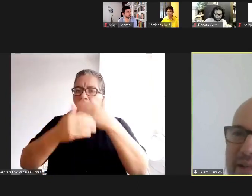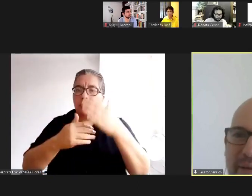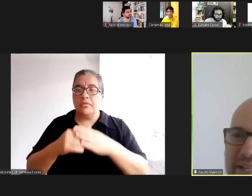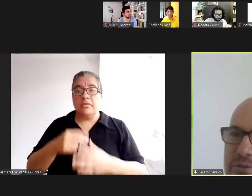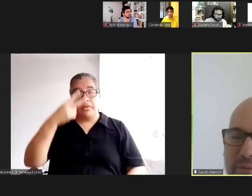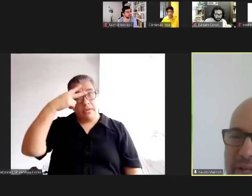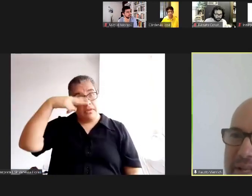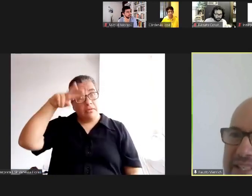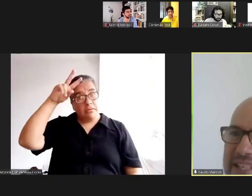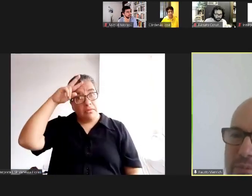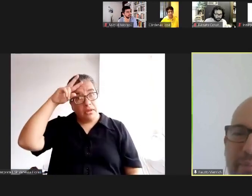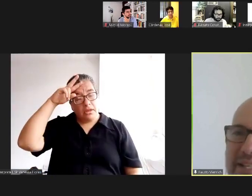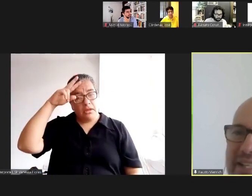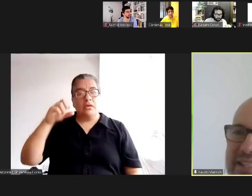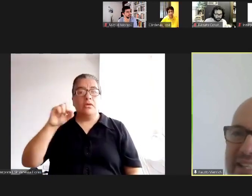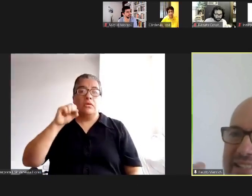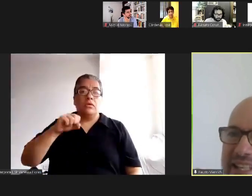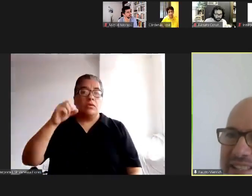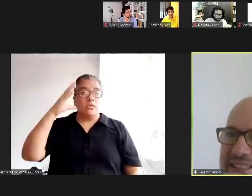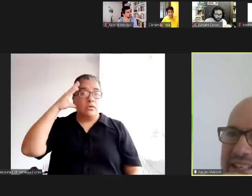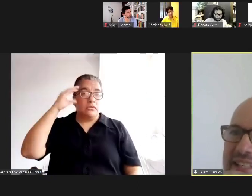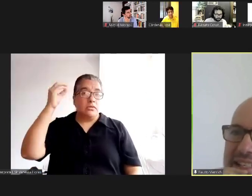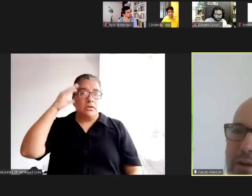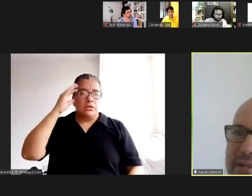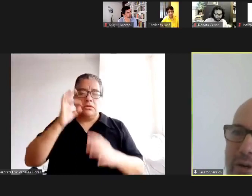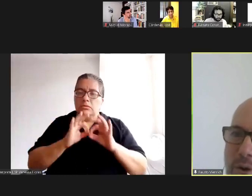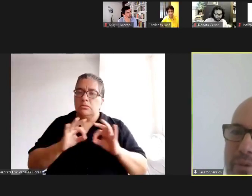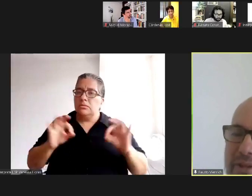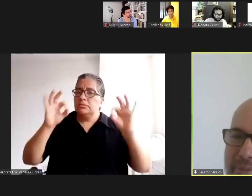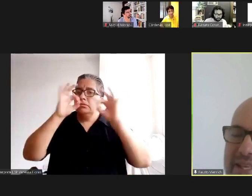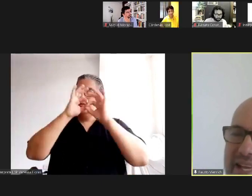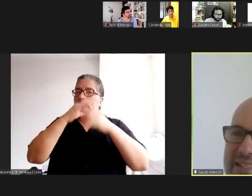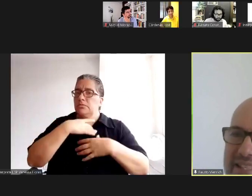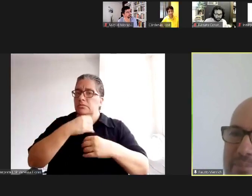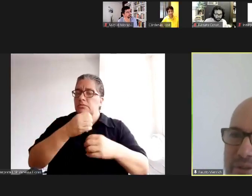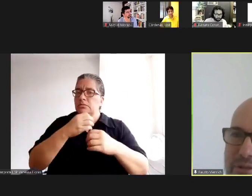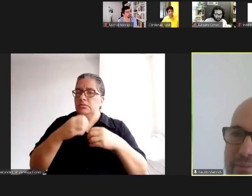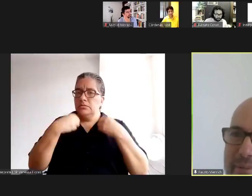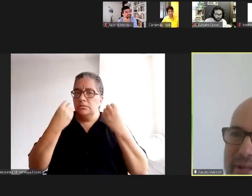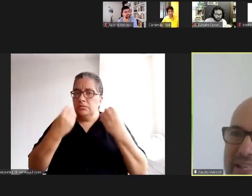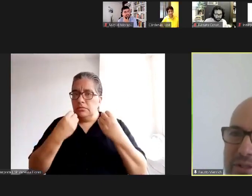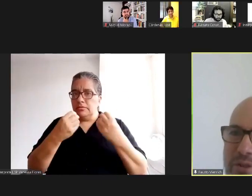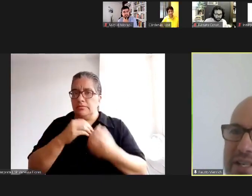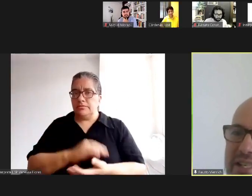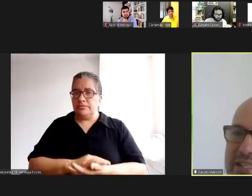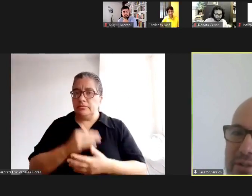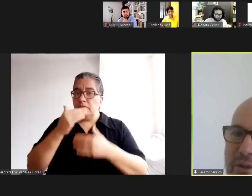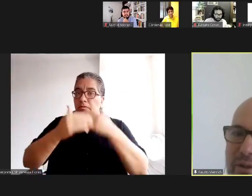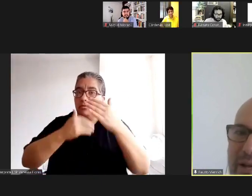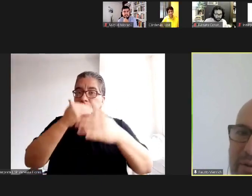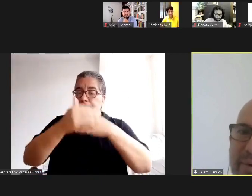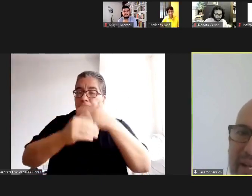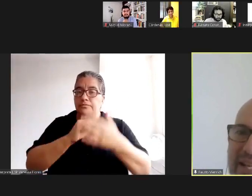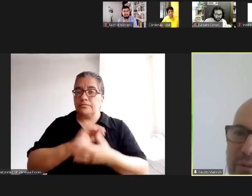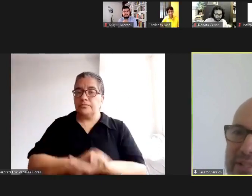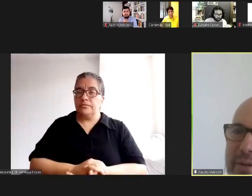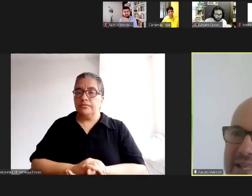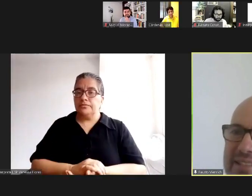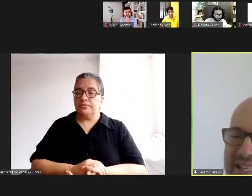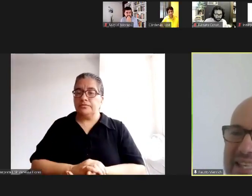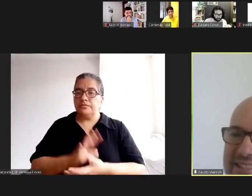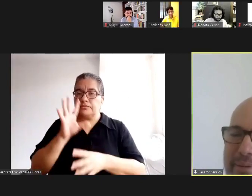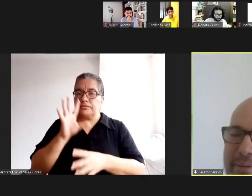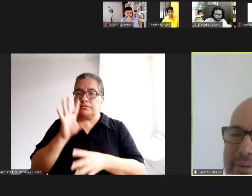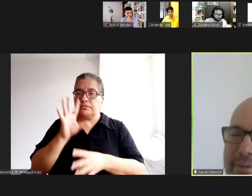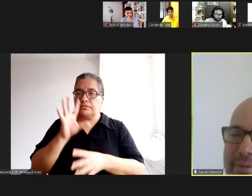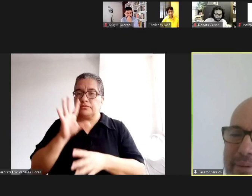rescató una experiencia sumamente interesante de cómo debía hacer el proceso de implementación y todo, de alguna manera, todo ese avance